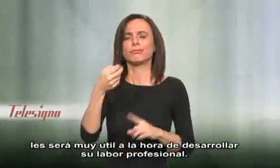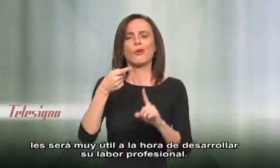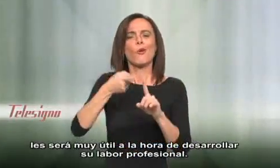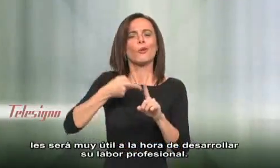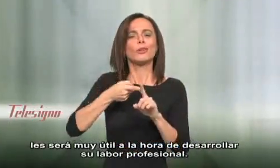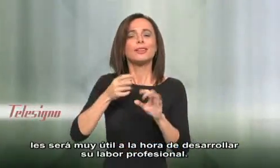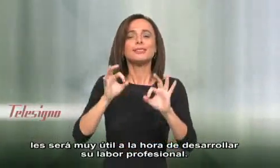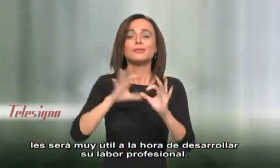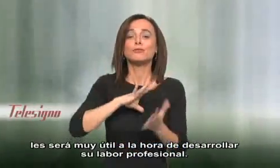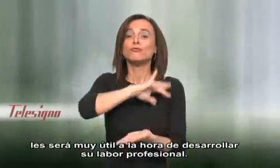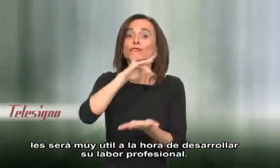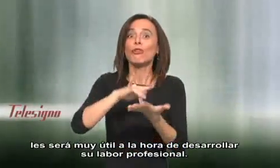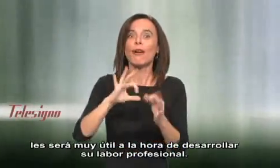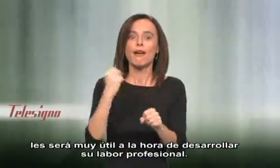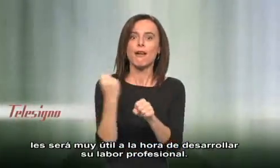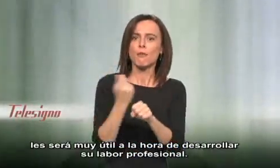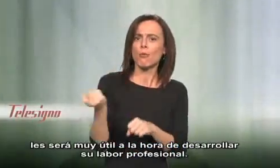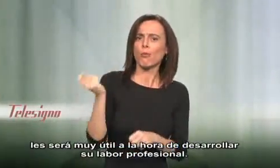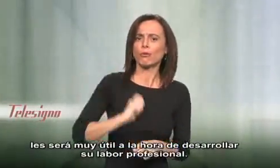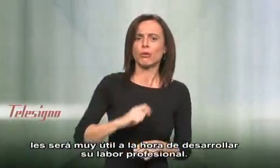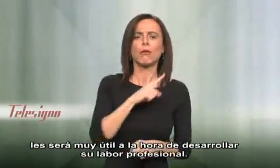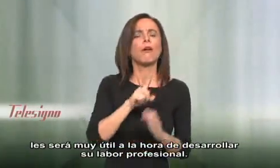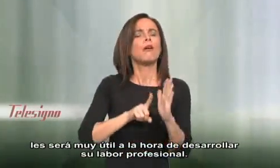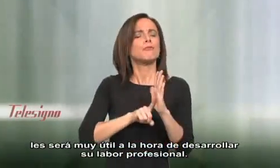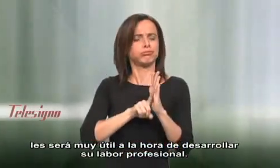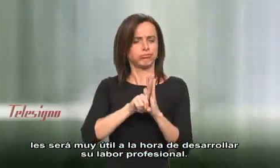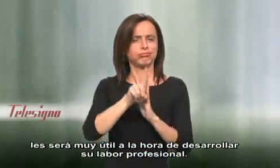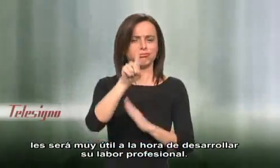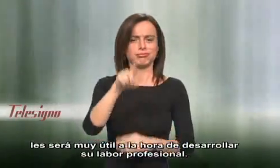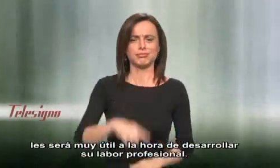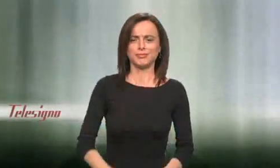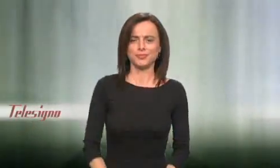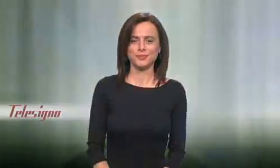le será muy útil a la hora de desarrollar su labor profesional.